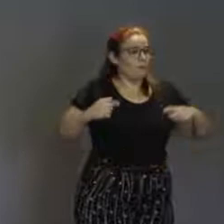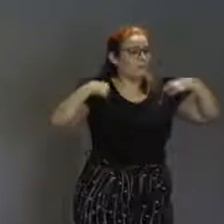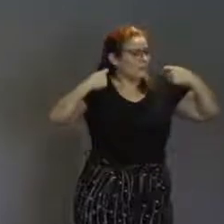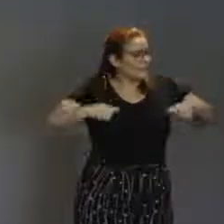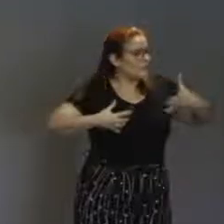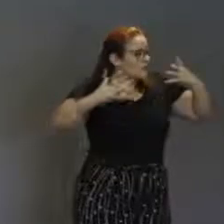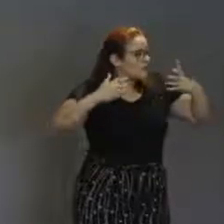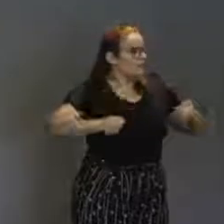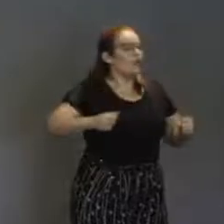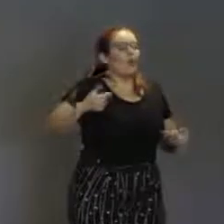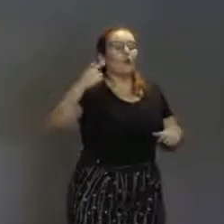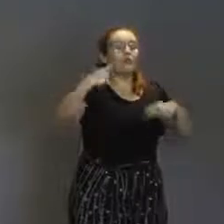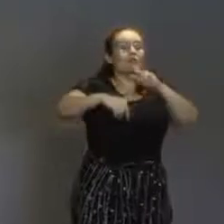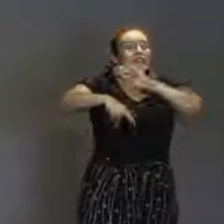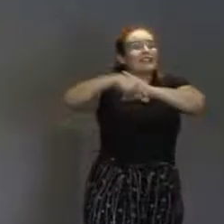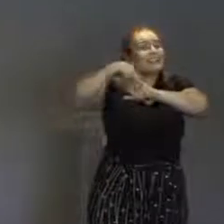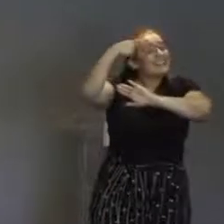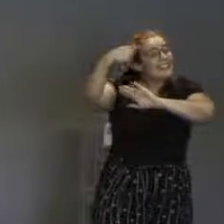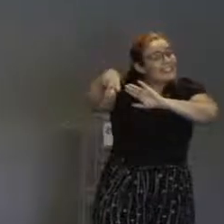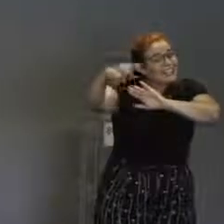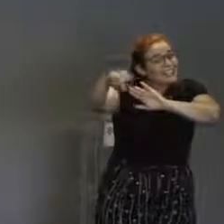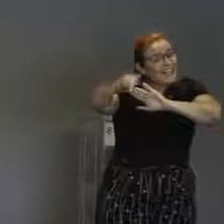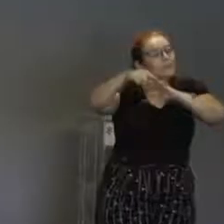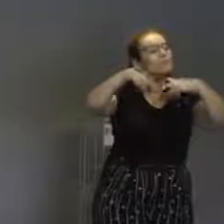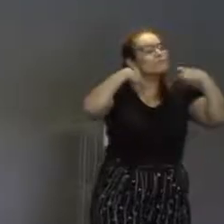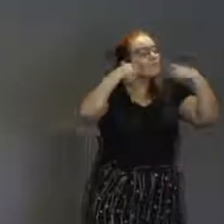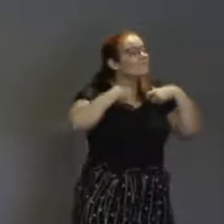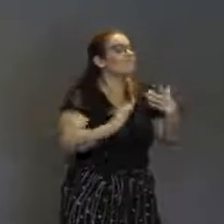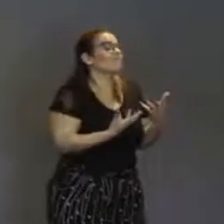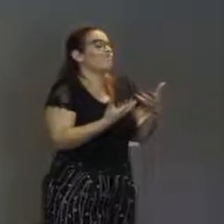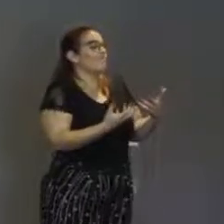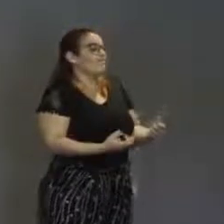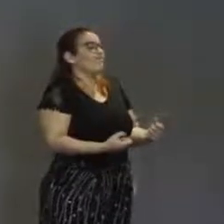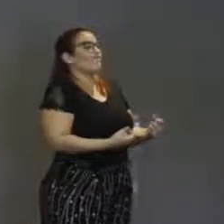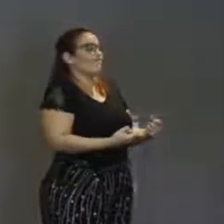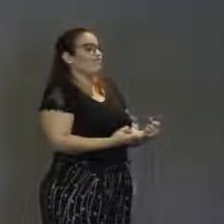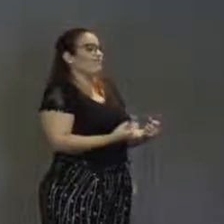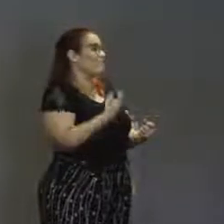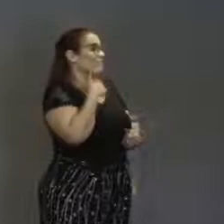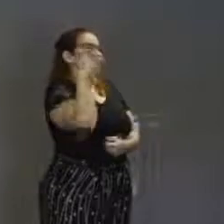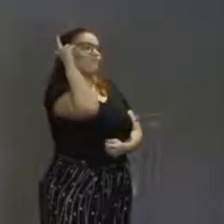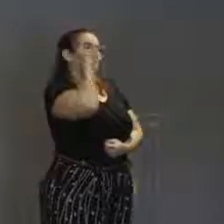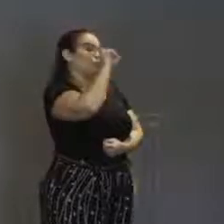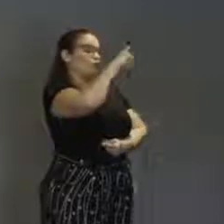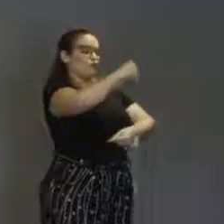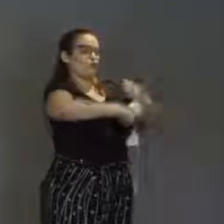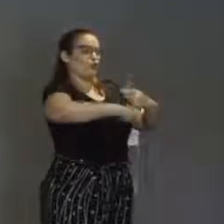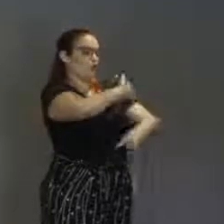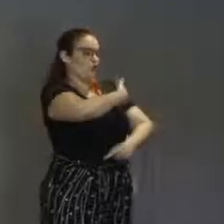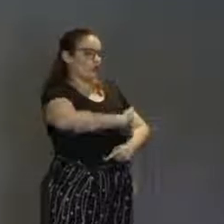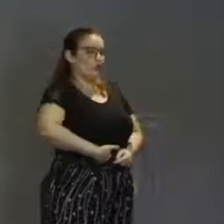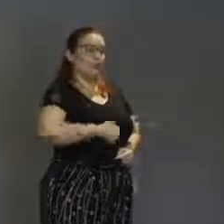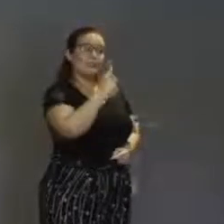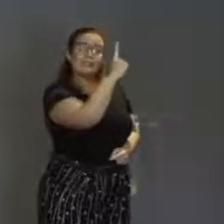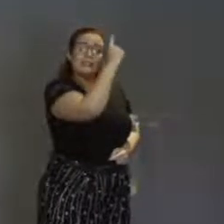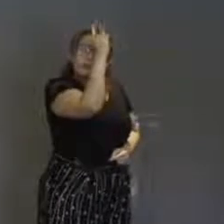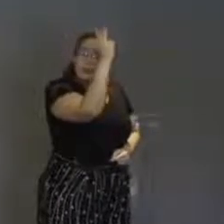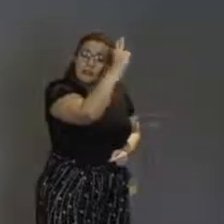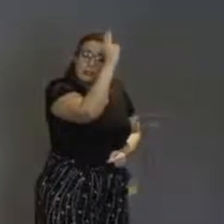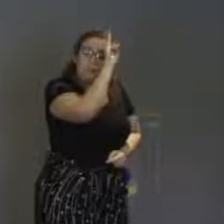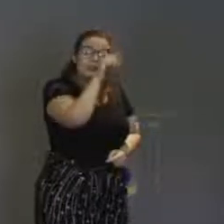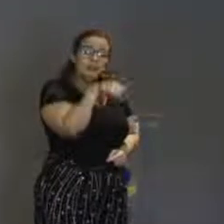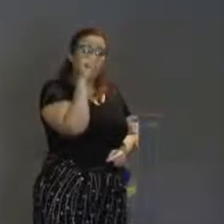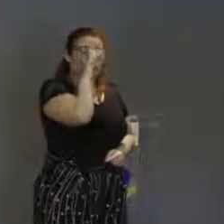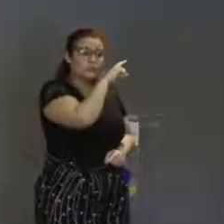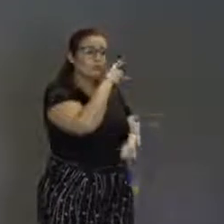entender o seu papel, para sair, precisa admitir que ele não sabe fazer nem política pública sozinho. É uma dificuldade. Porque é quem,